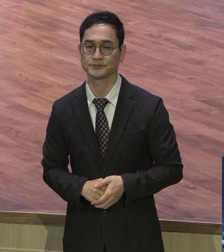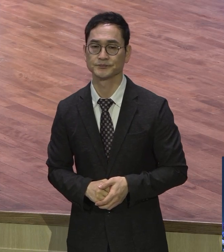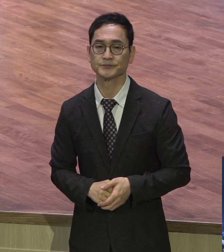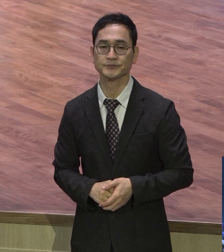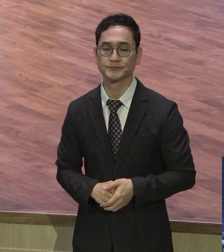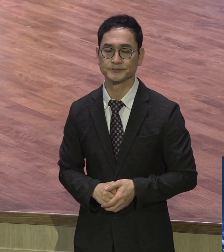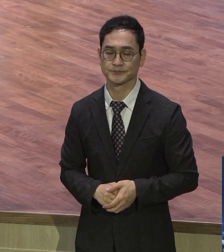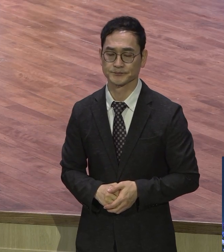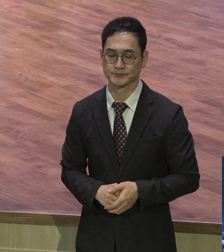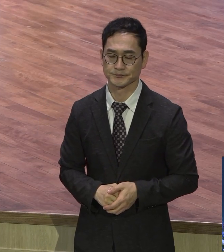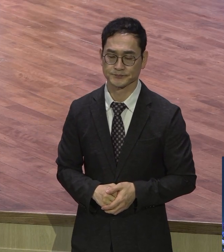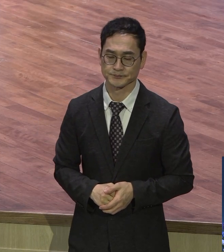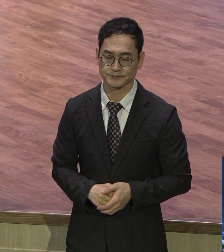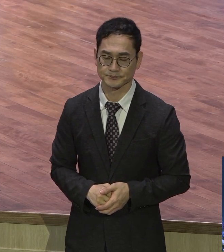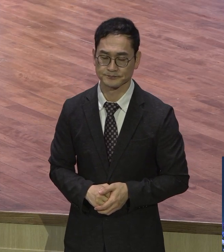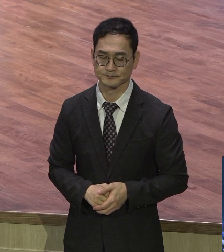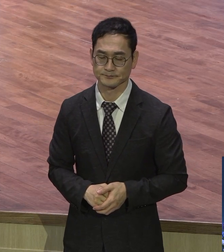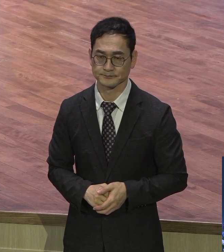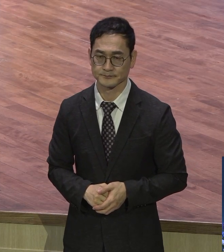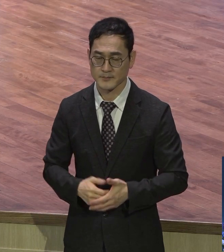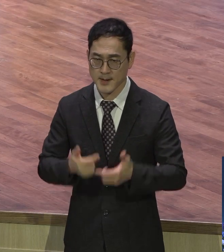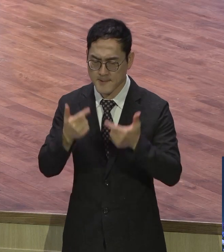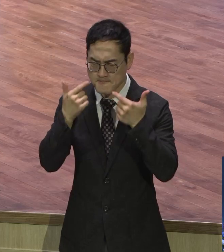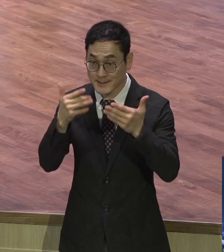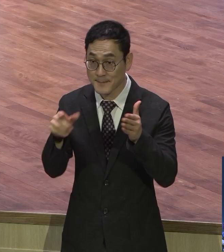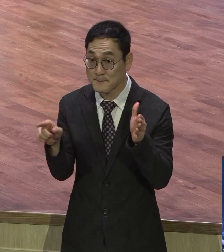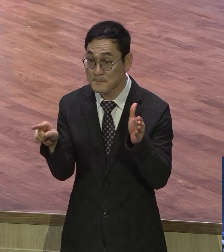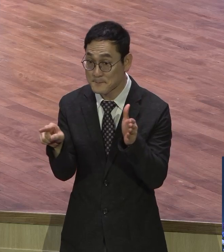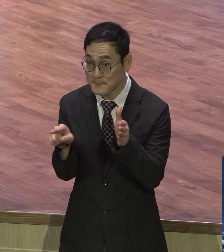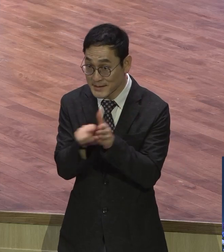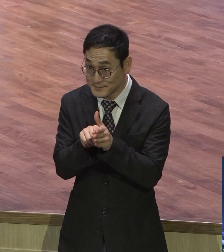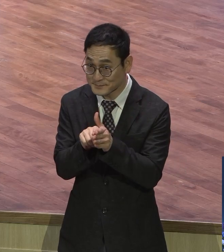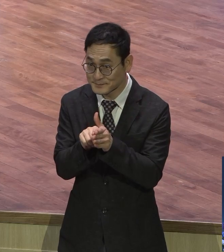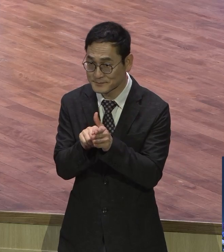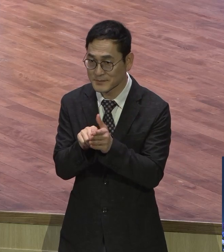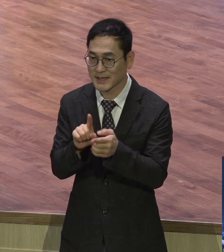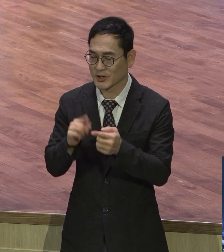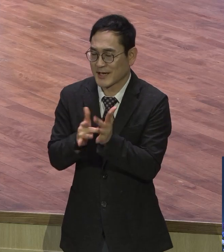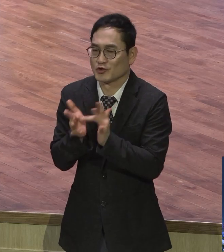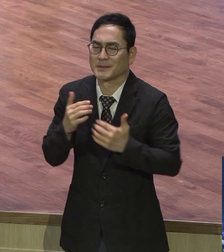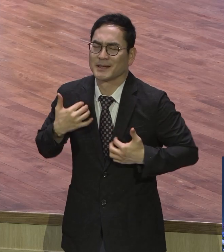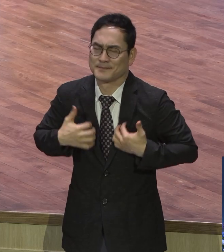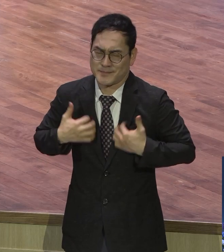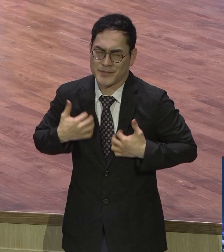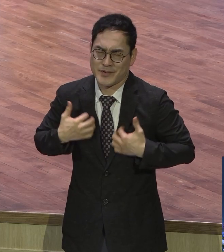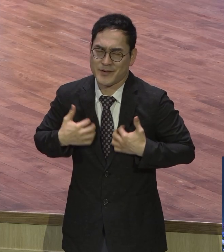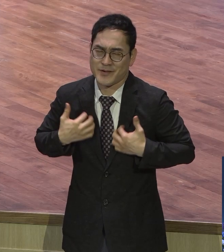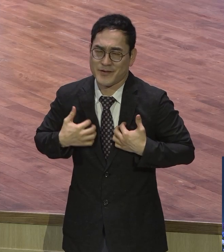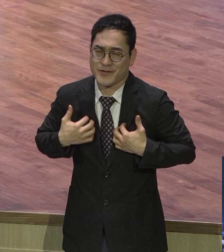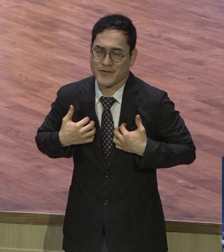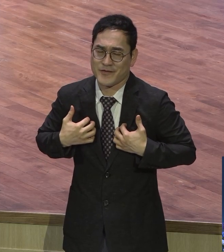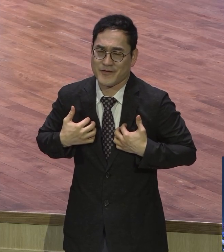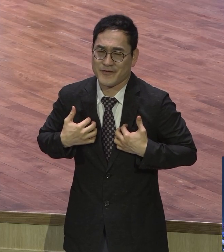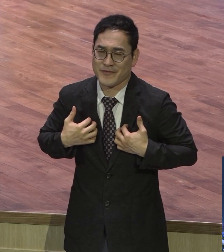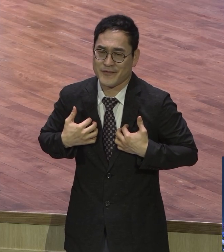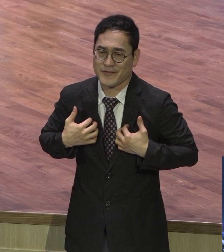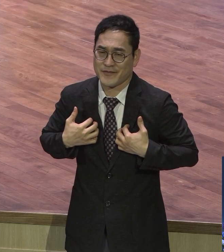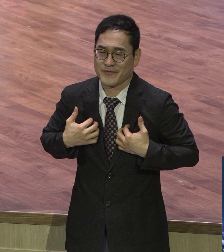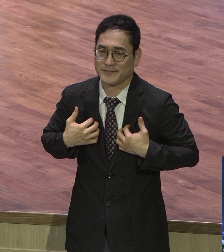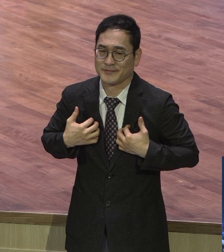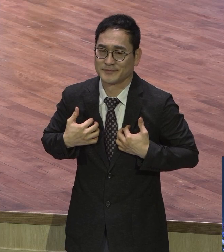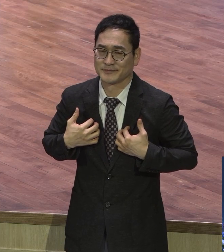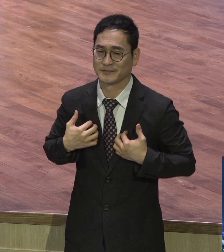분명하고 확실한 믿음을 가진 이 믿음을 예수님께서 기뻐하셨고 놀라운 기적을 베푸셨는데 예수님은 아무 얘기나